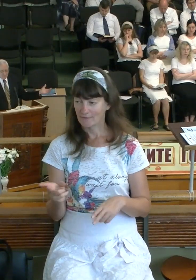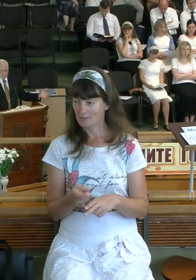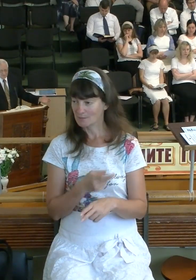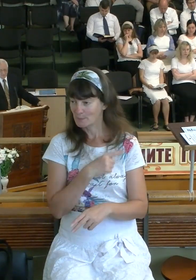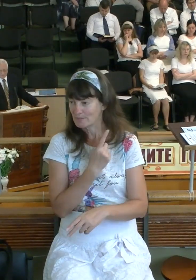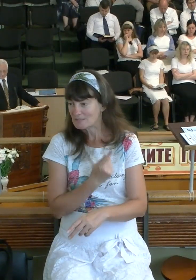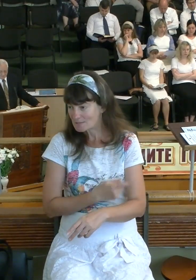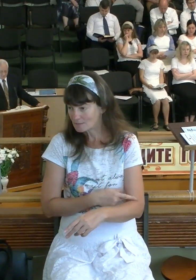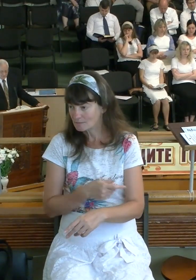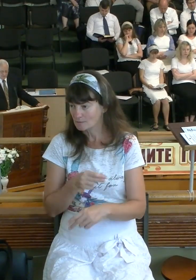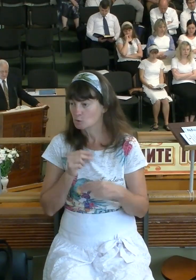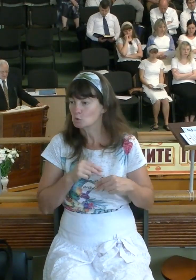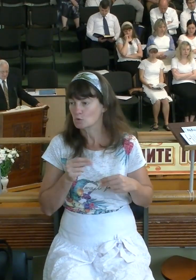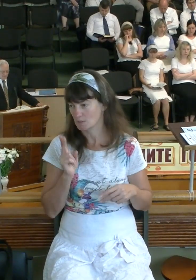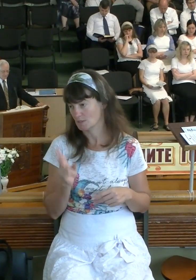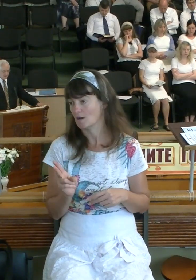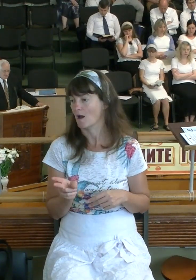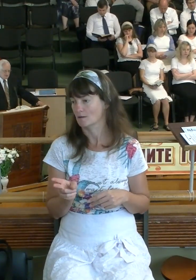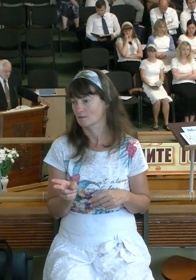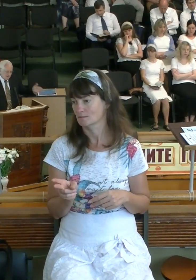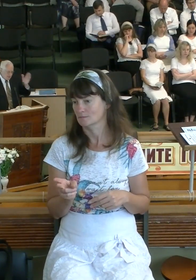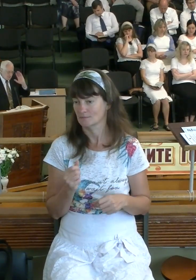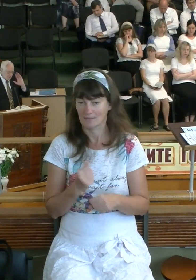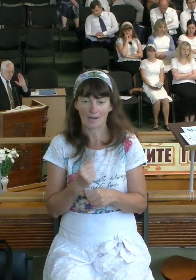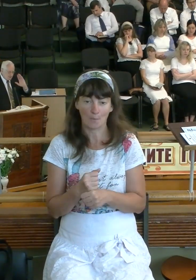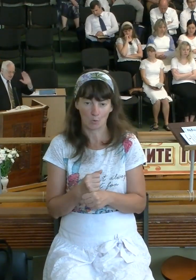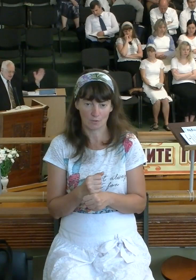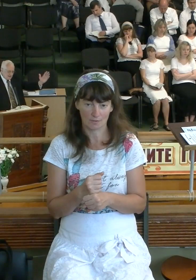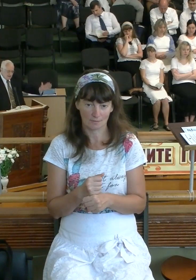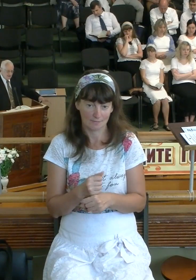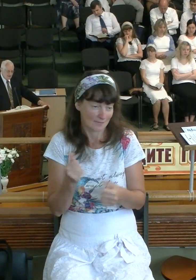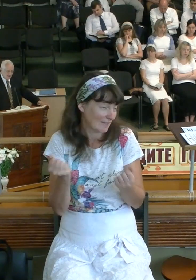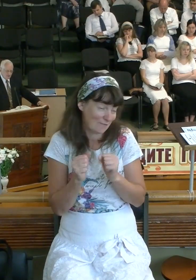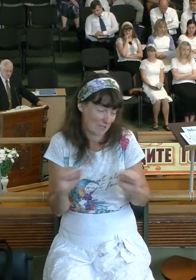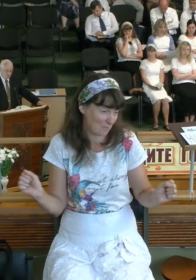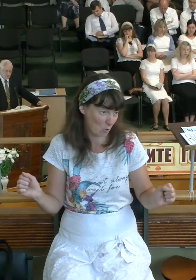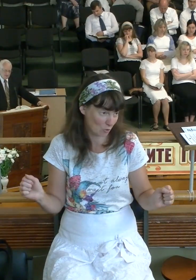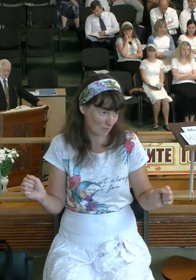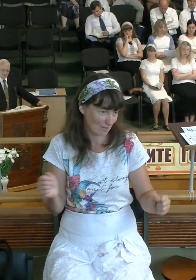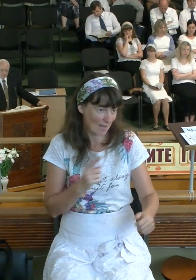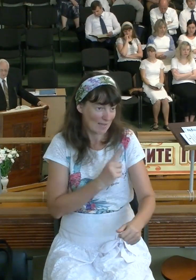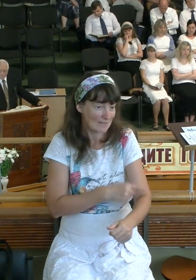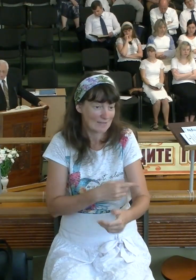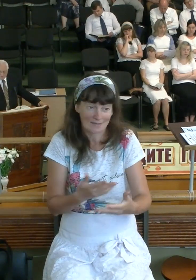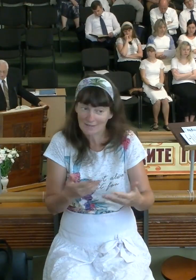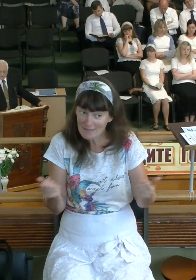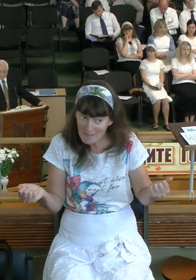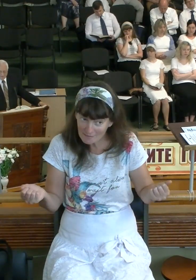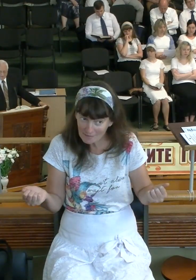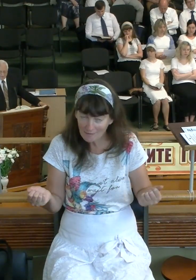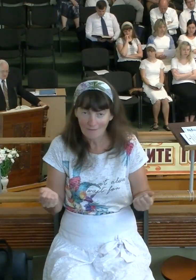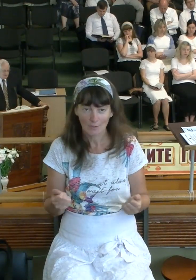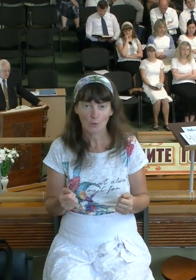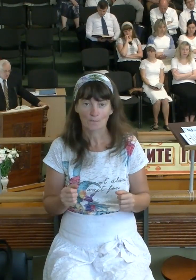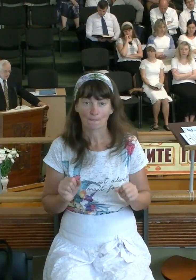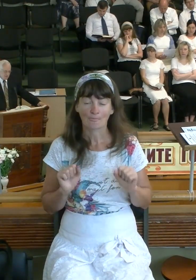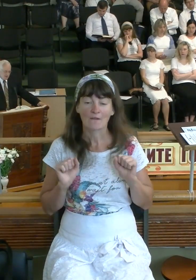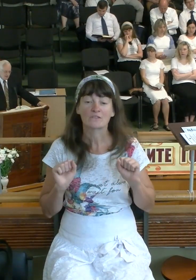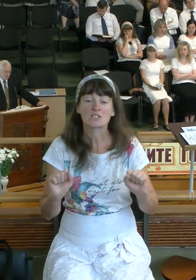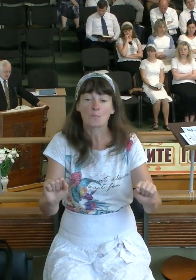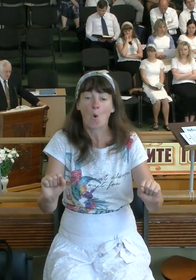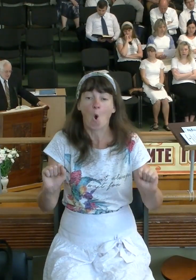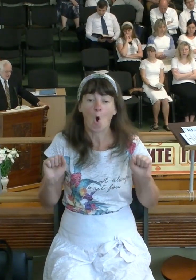но не годный работник. Человек, который без силы, он ни в спорте, ни в